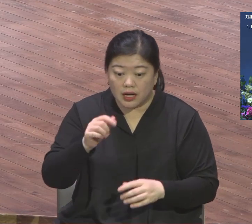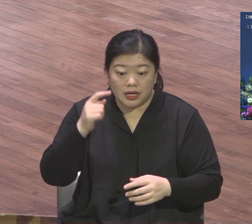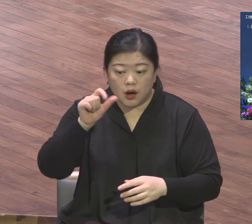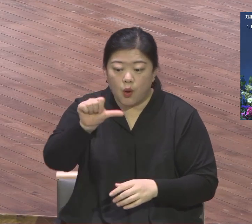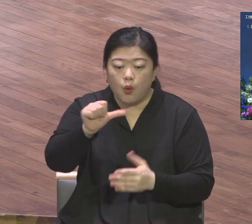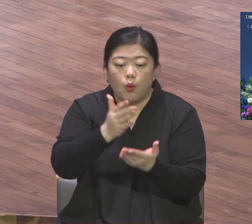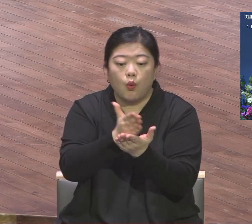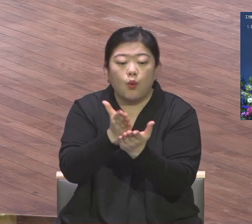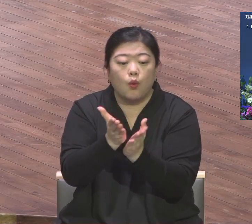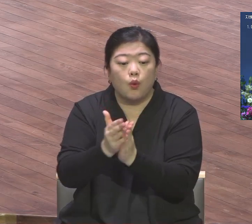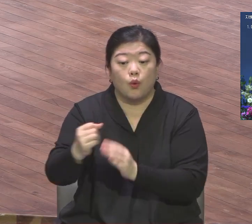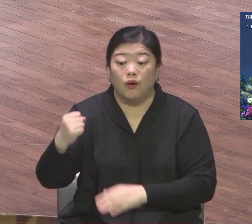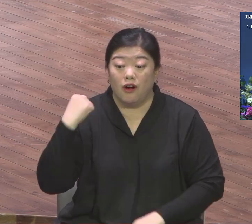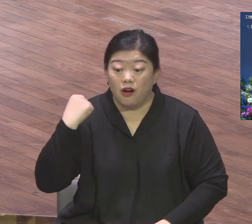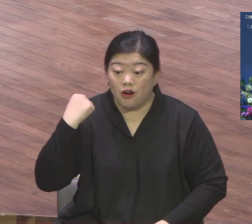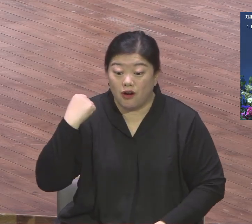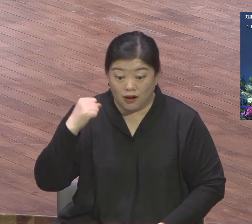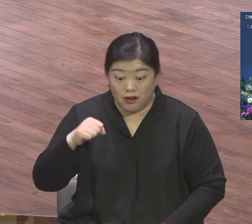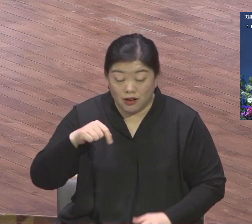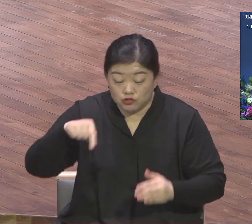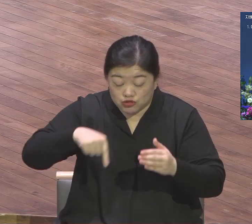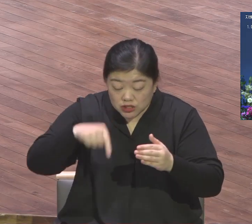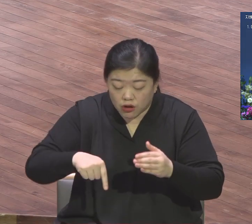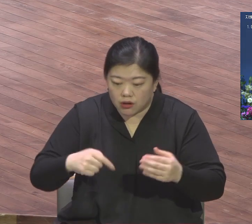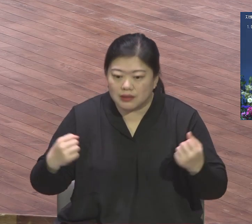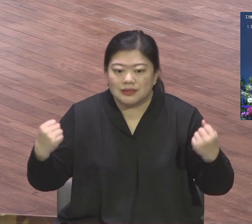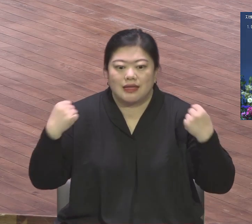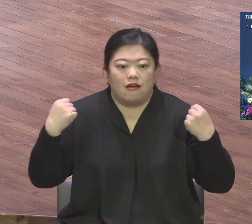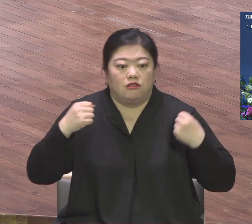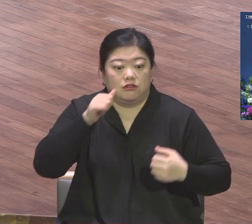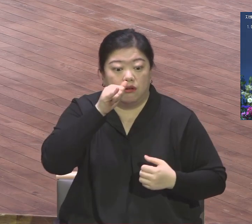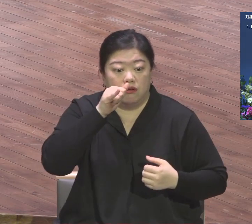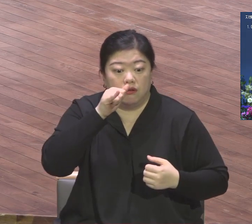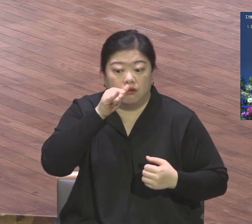영력, 지력, 체력, 경제력, 인력 다 줘.